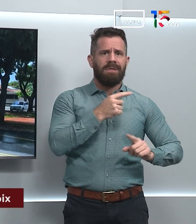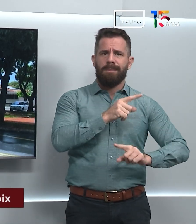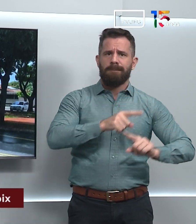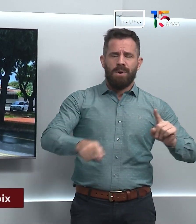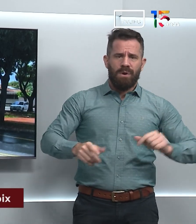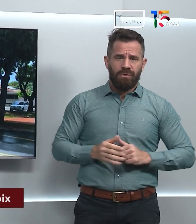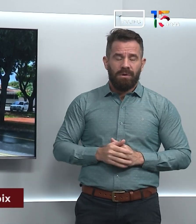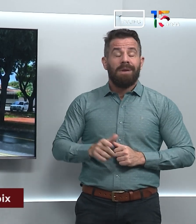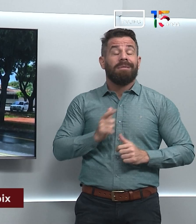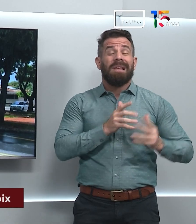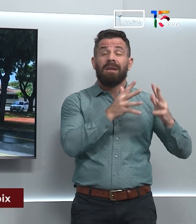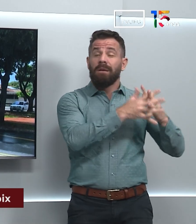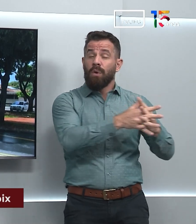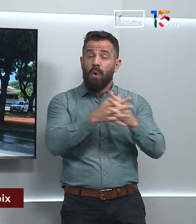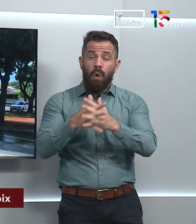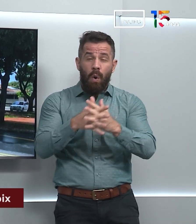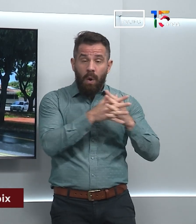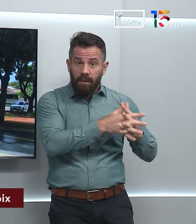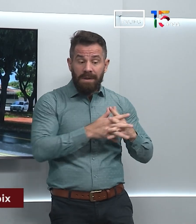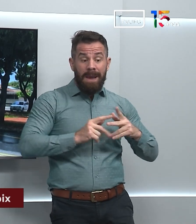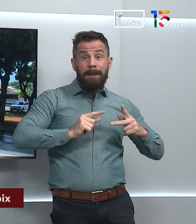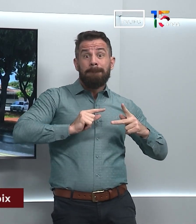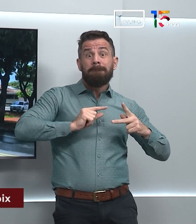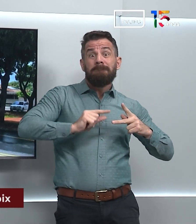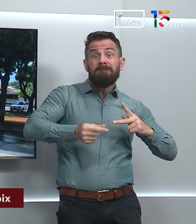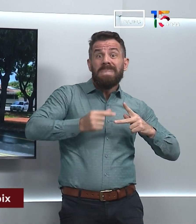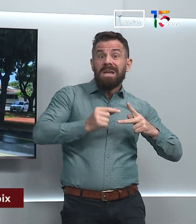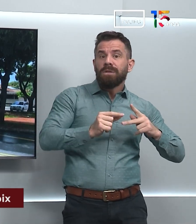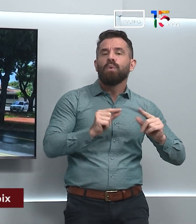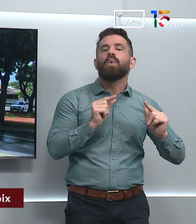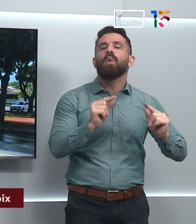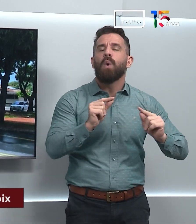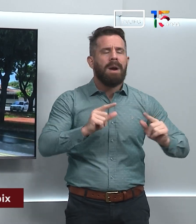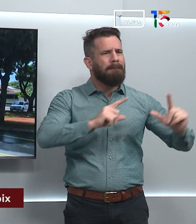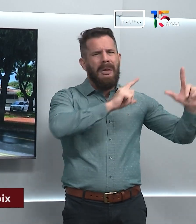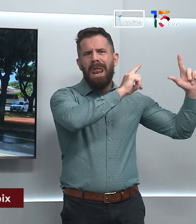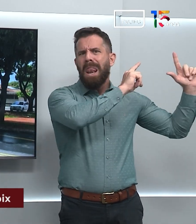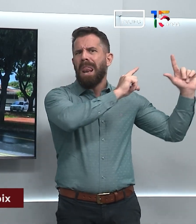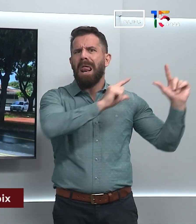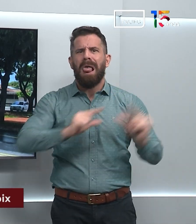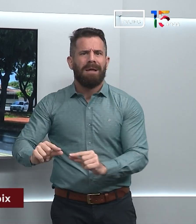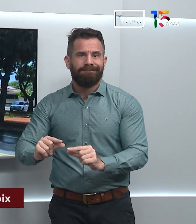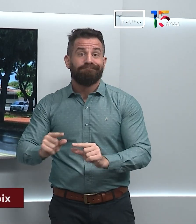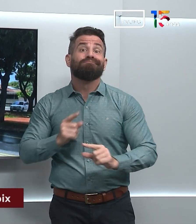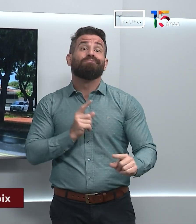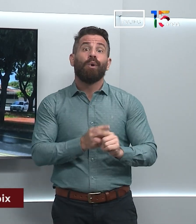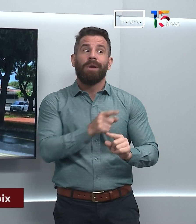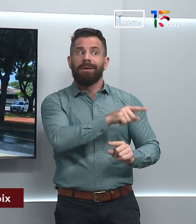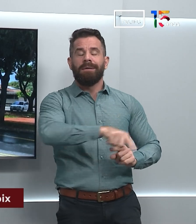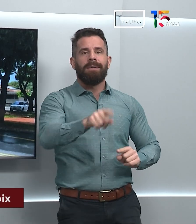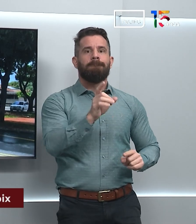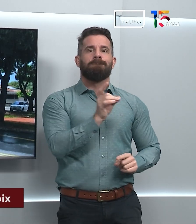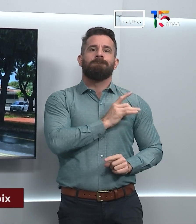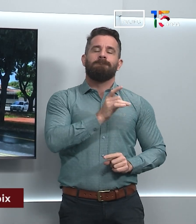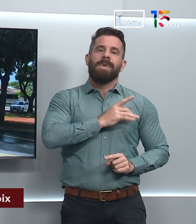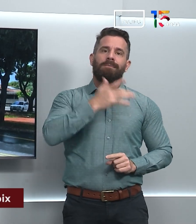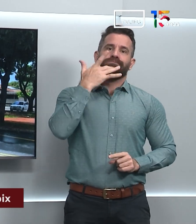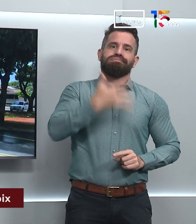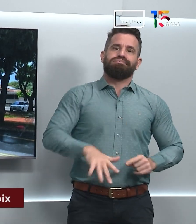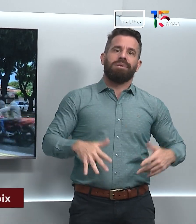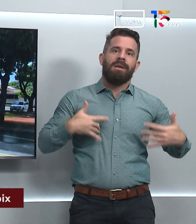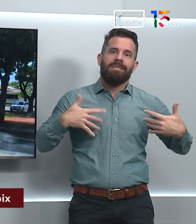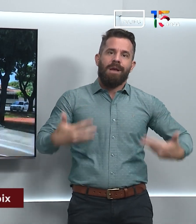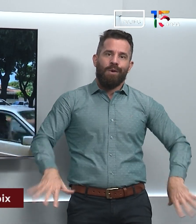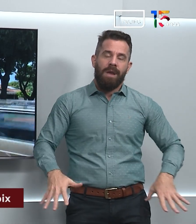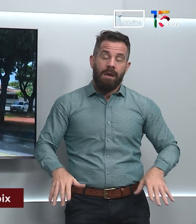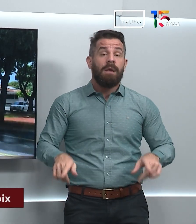confusão, a quantidade de Pix feitos nos últimos dias teve uma queda drástica, viu? Por fim de toda essa história,